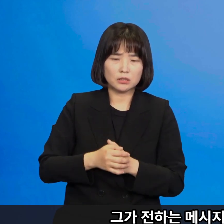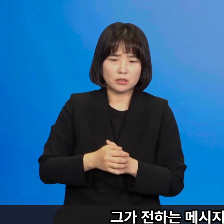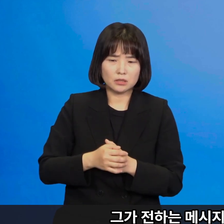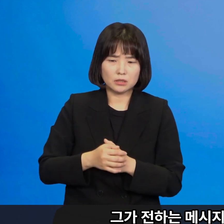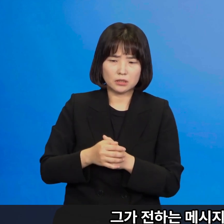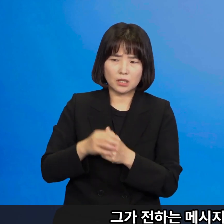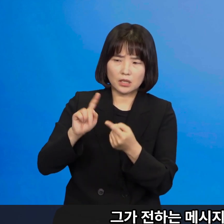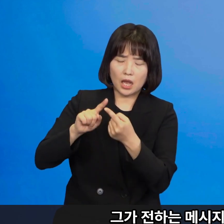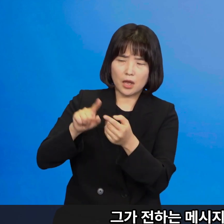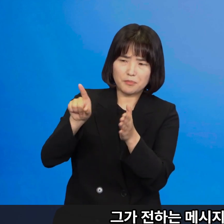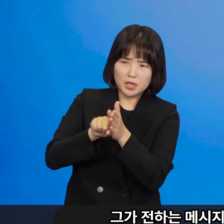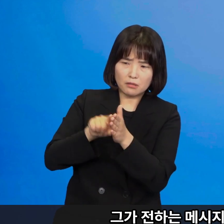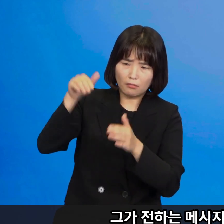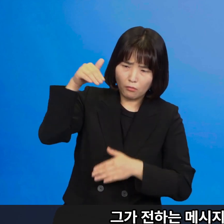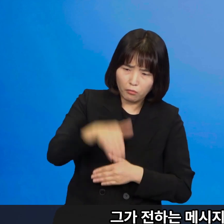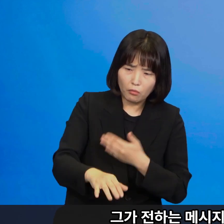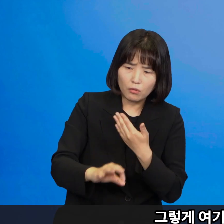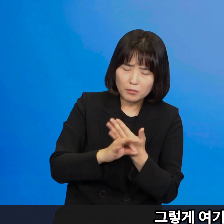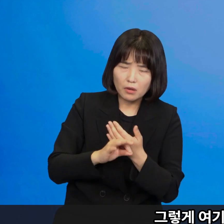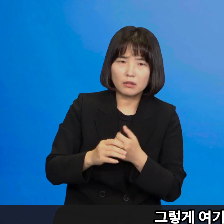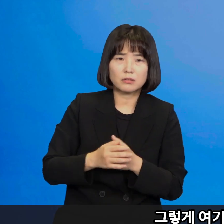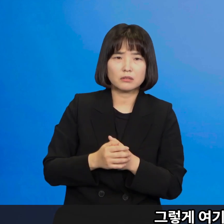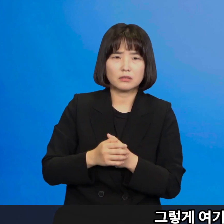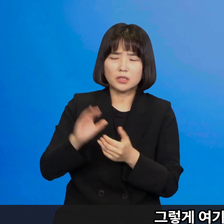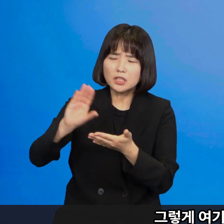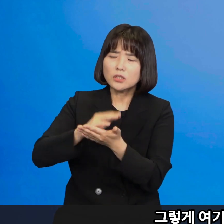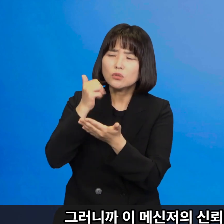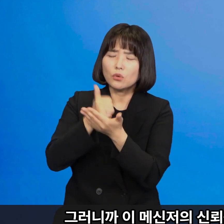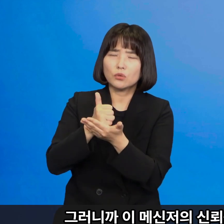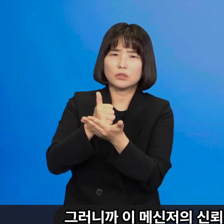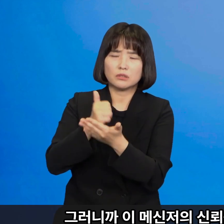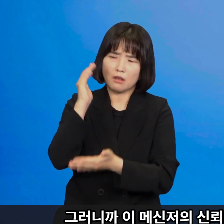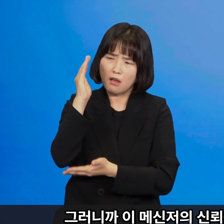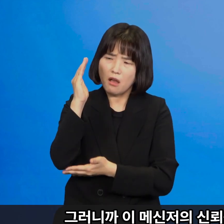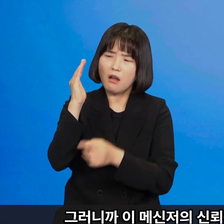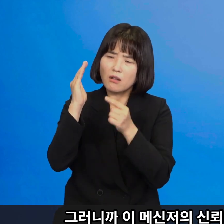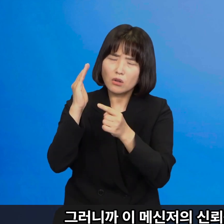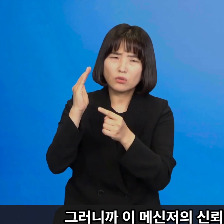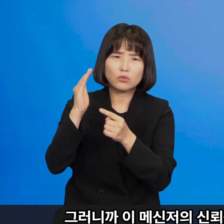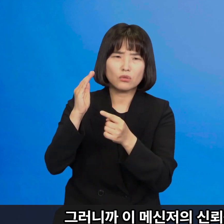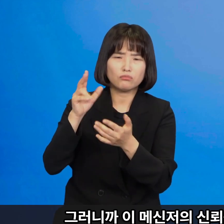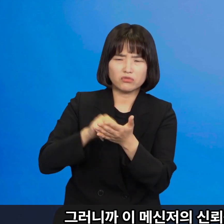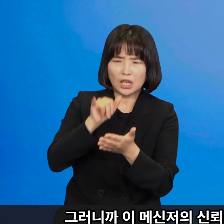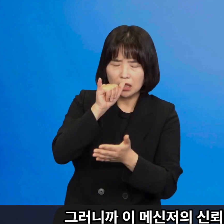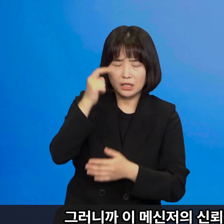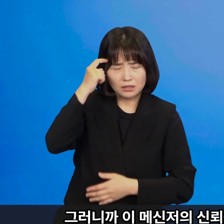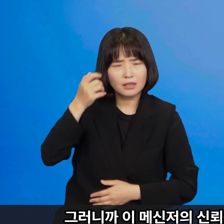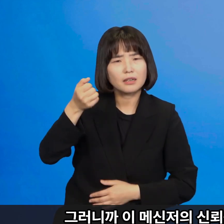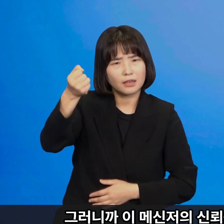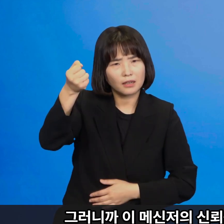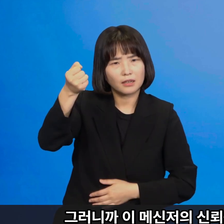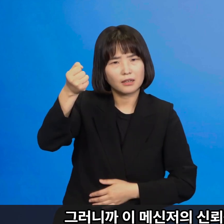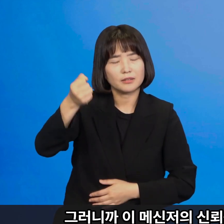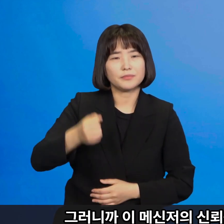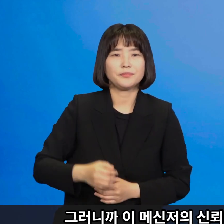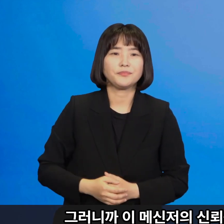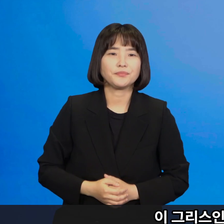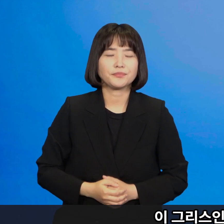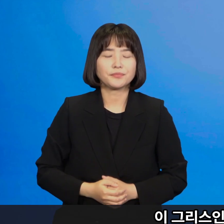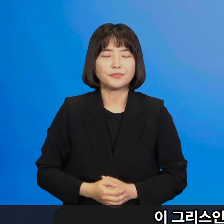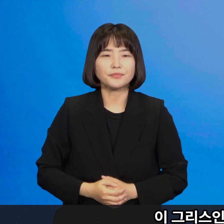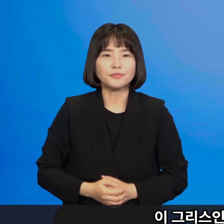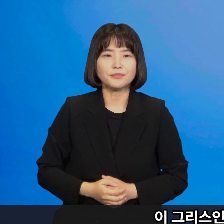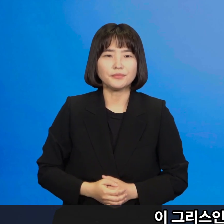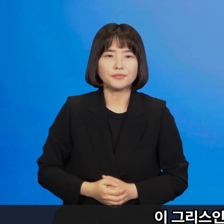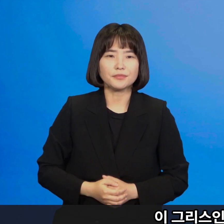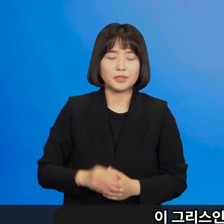그가 전하는 메시지에도 문제가 있다라고 그렇게 여기지 않겠냐고요. 그러니까 이 메신저의 신뢰를 갖는 것은 너무나 중요해서